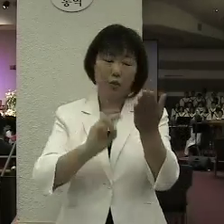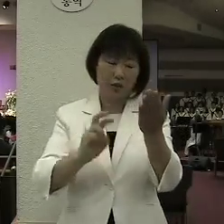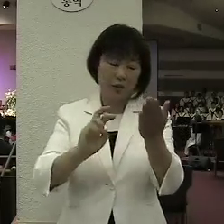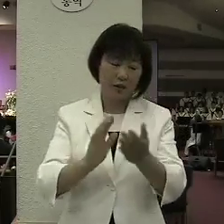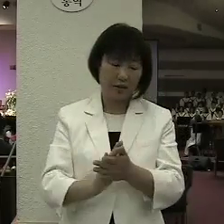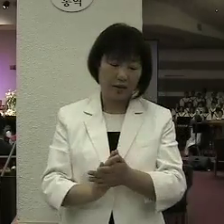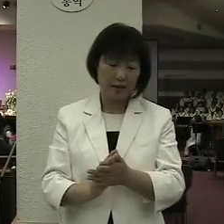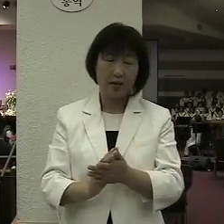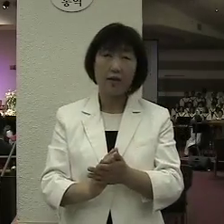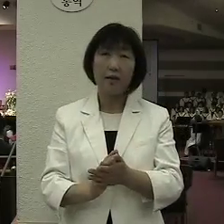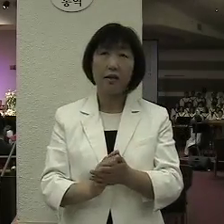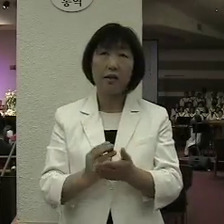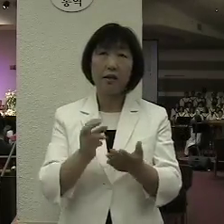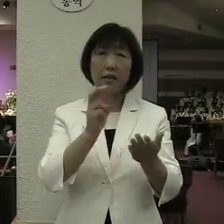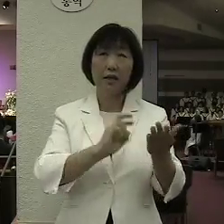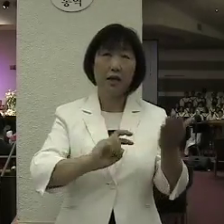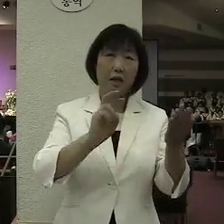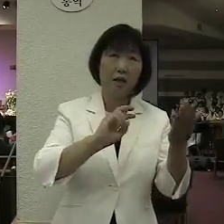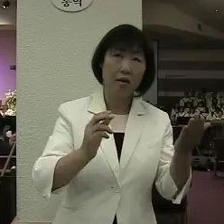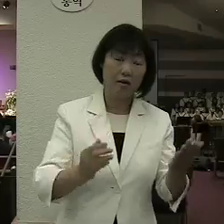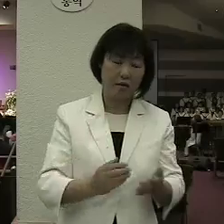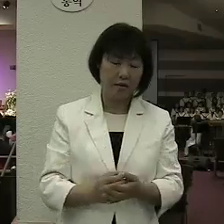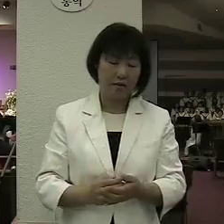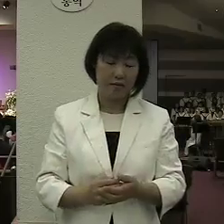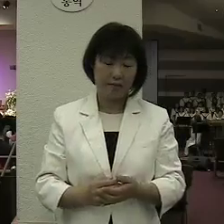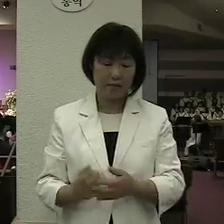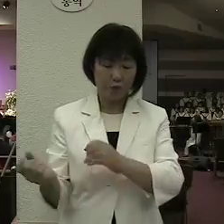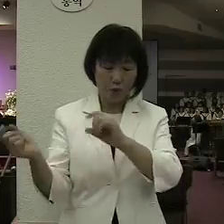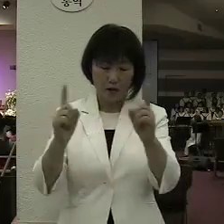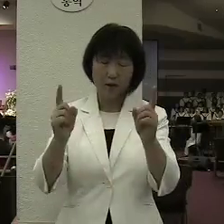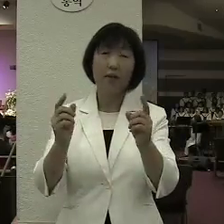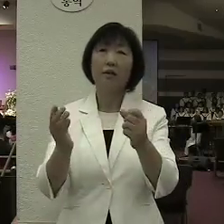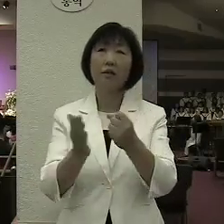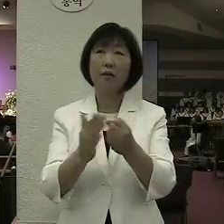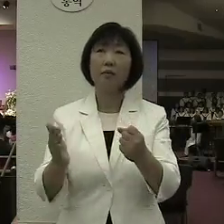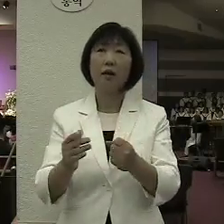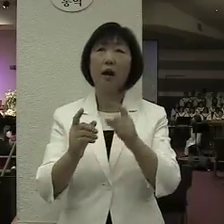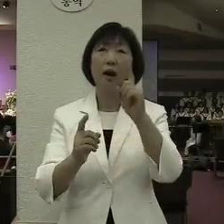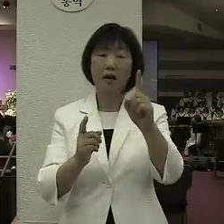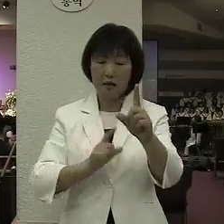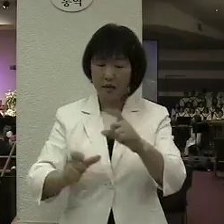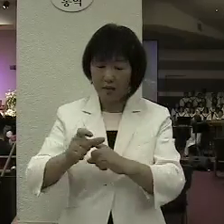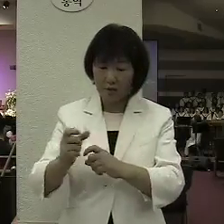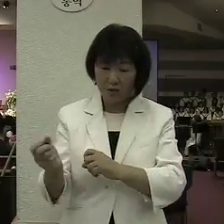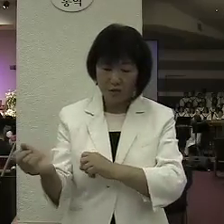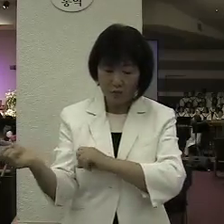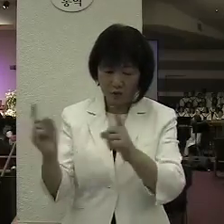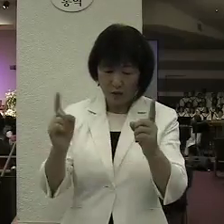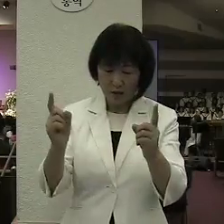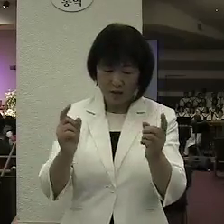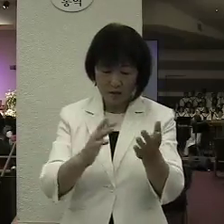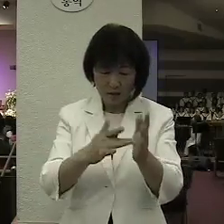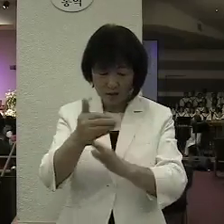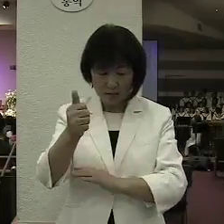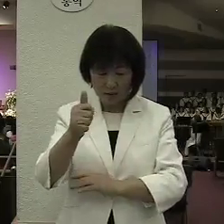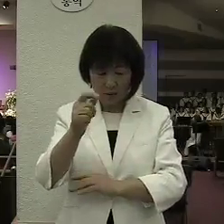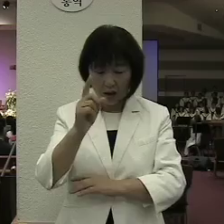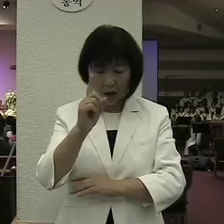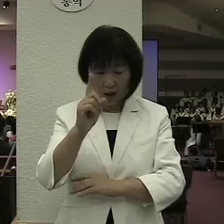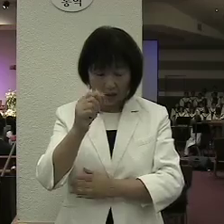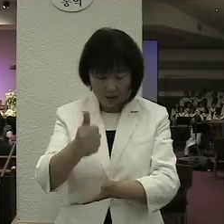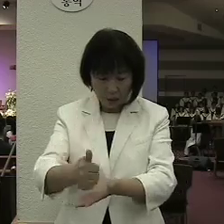여러분 예수님께 안 미치면 이 세상에 쓸데없는 것에 다 미치고 할 수 없이 하나님 미쳐야